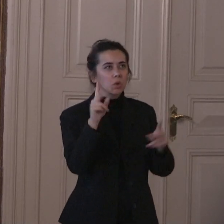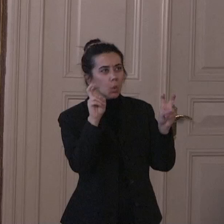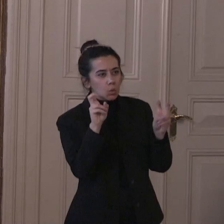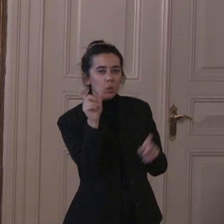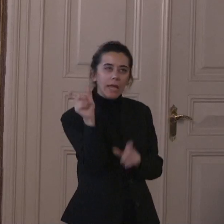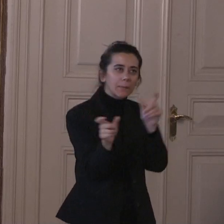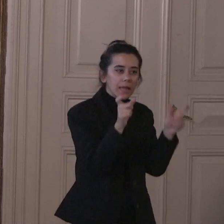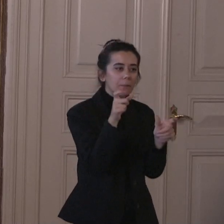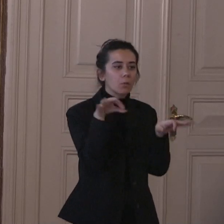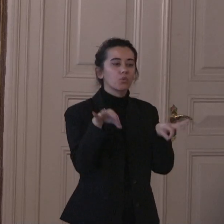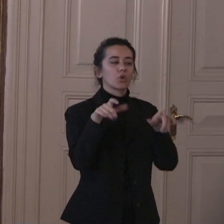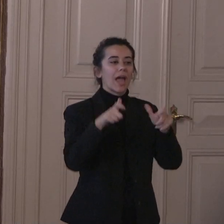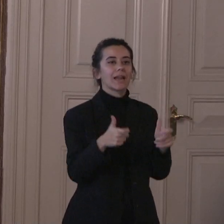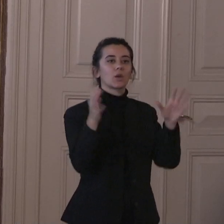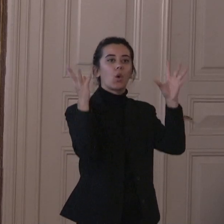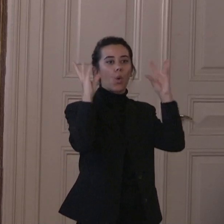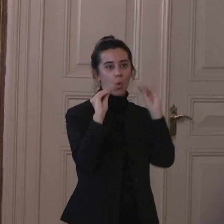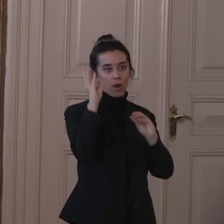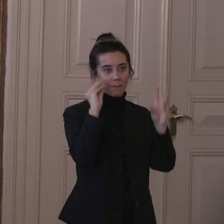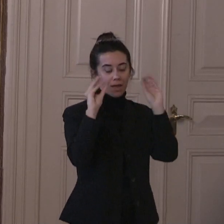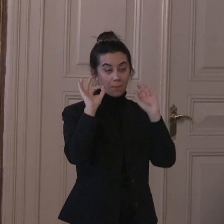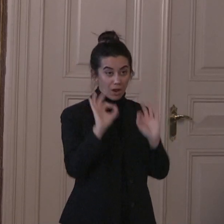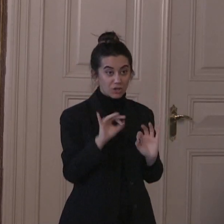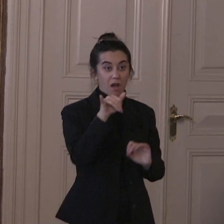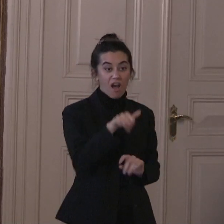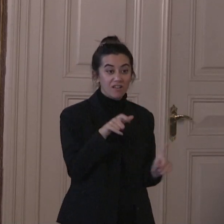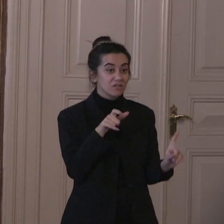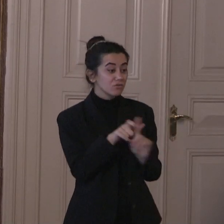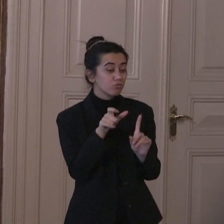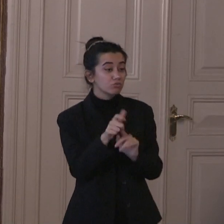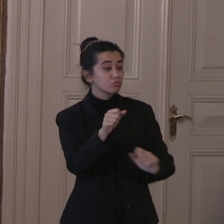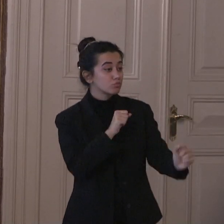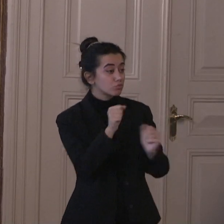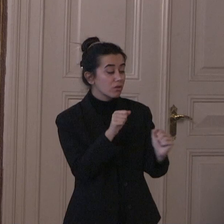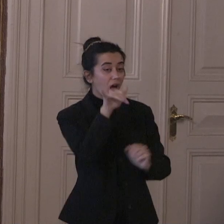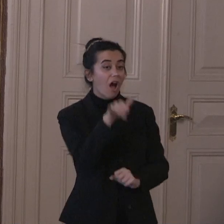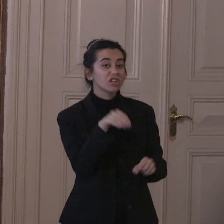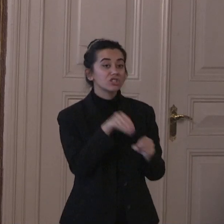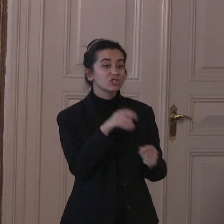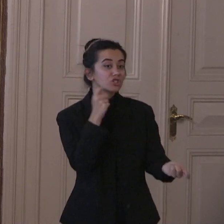öğrendim. Hak savunuculuğu yapmayı öğrendim. İşte